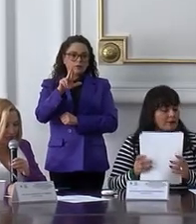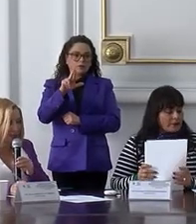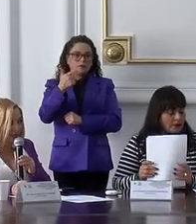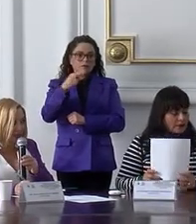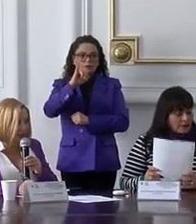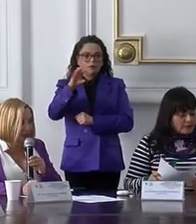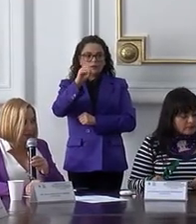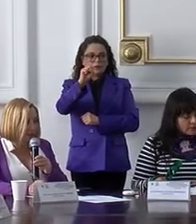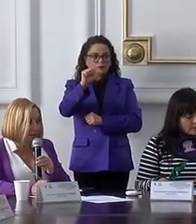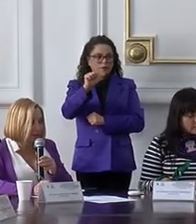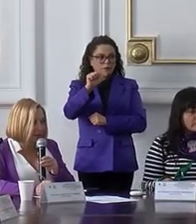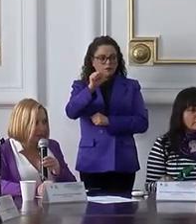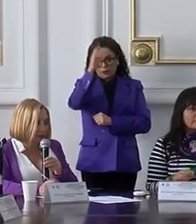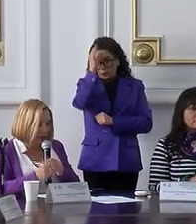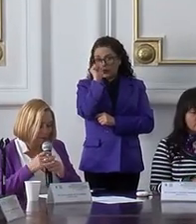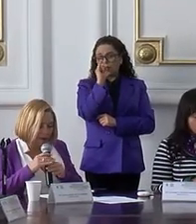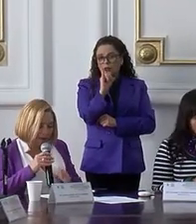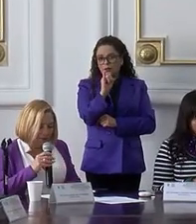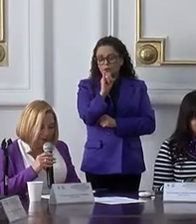Guijosa Hernández. Emilio Guijosa, a favor.